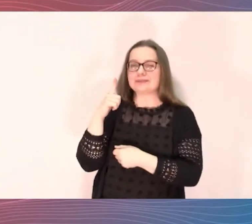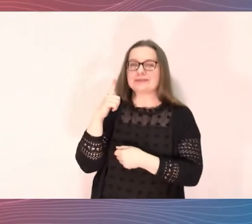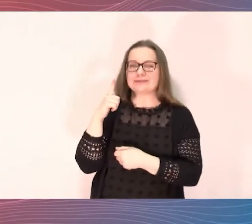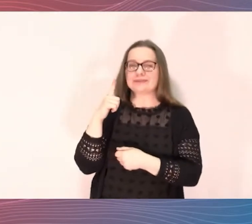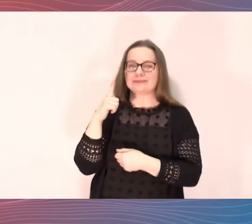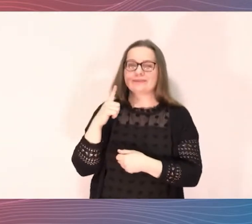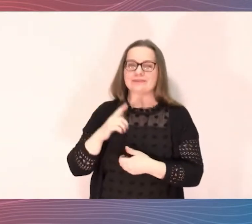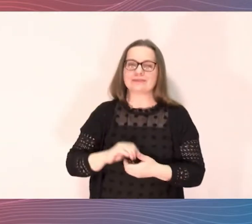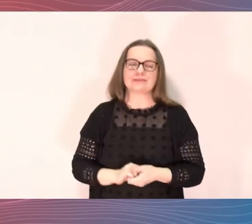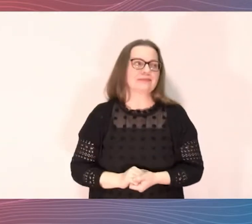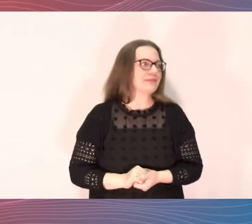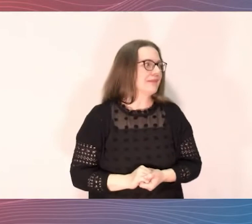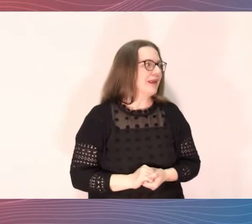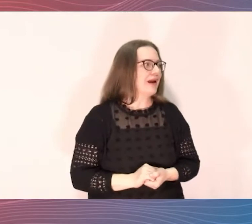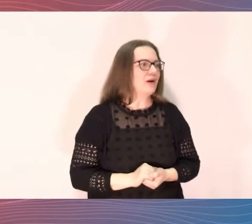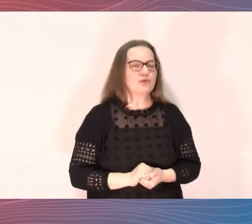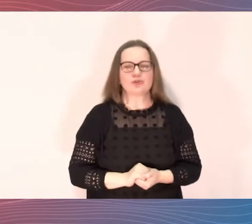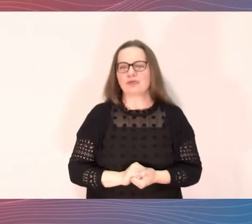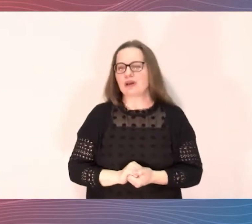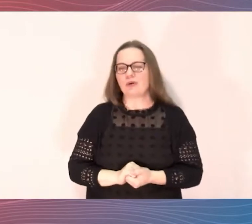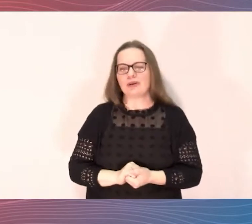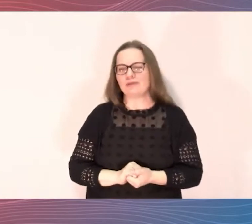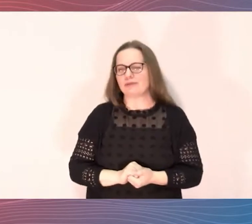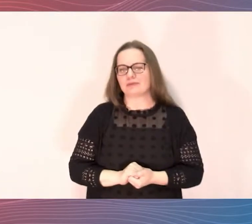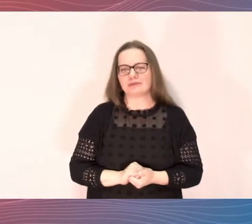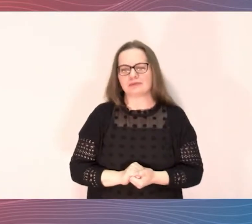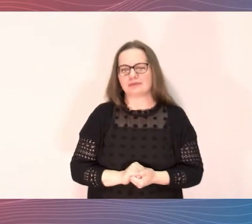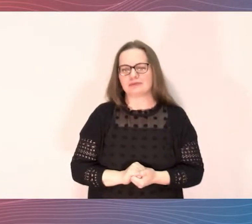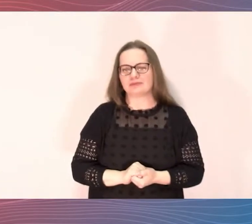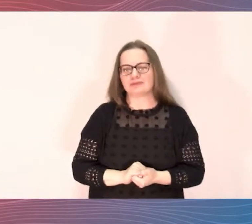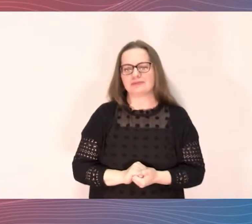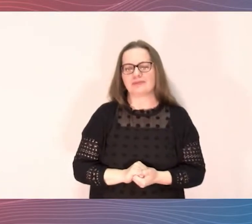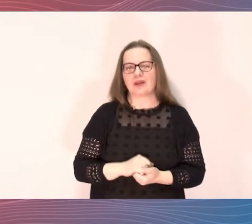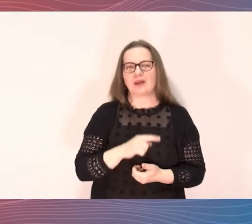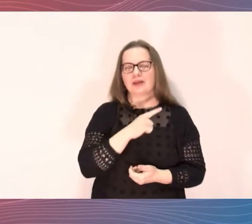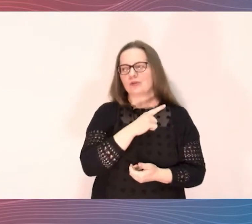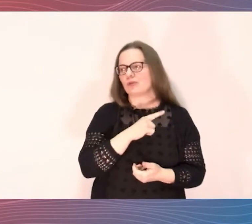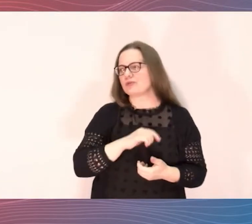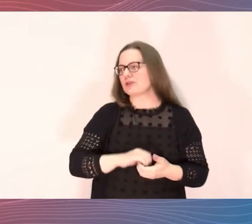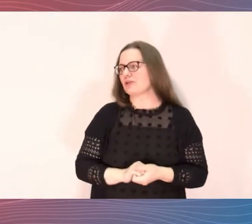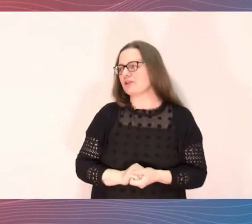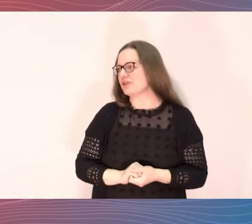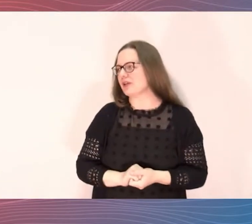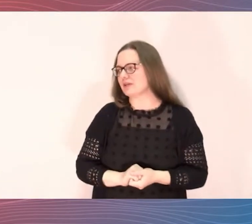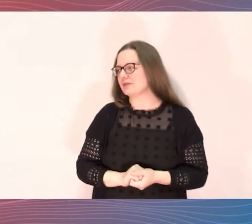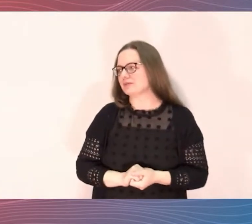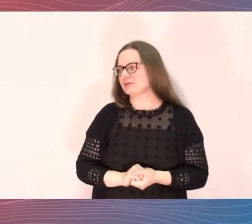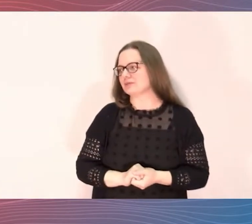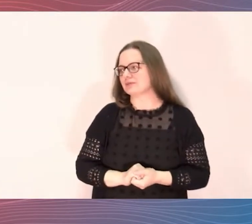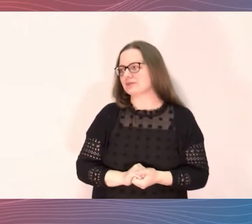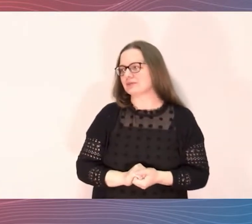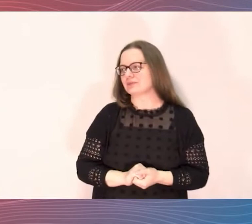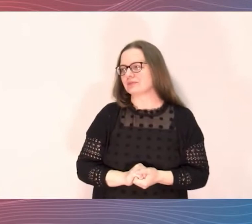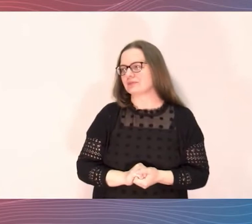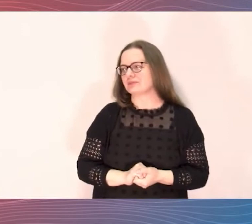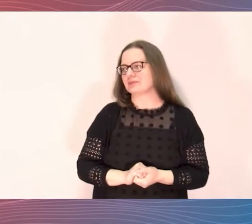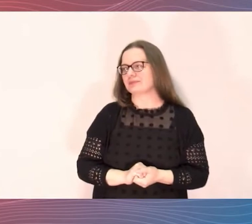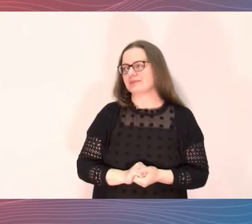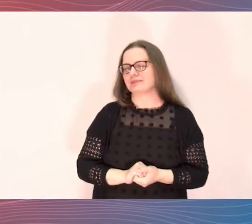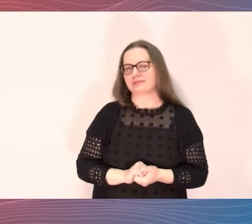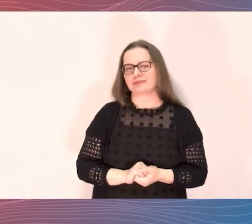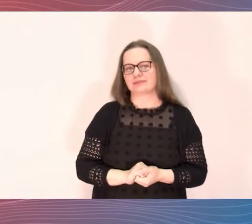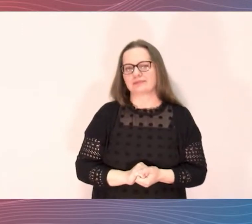nós não veríamos nada. Então precisamos da luz. Mas por outro lado, se eu tenho a luz,